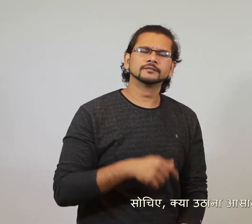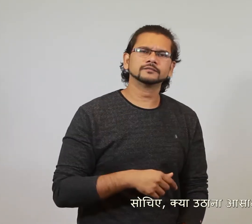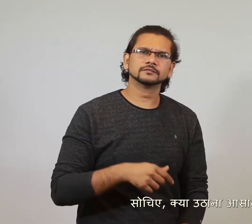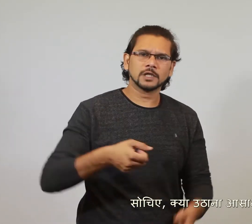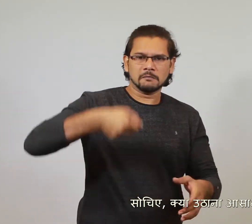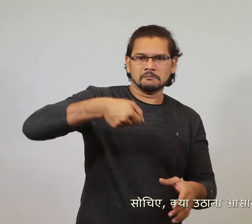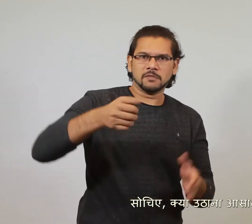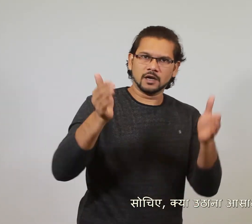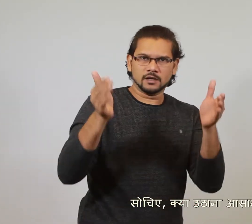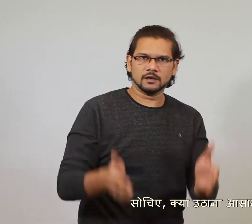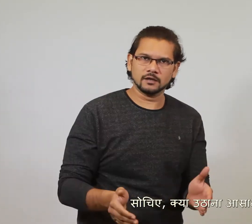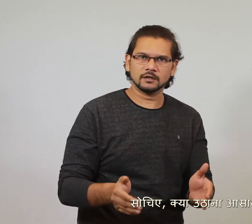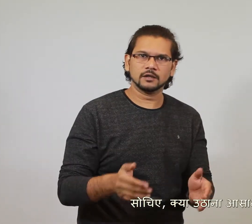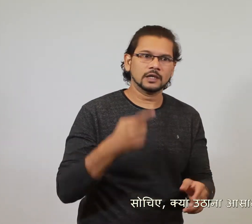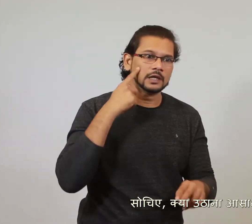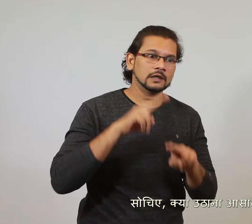सोचिए, क्या उठाना आसान है?